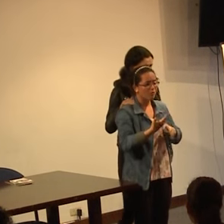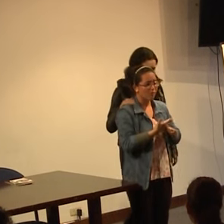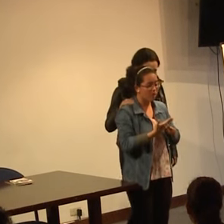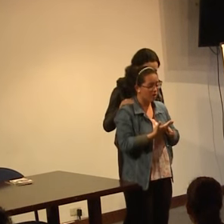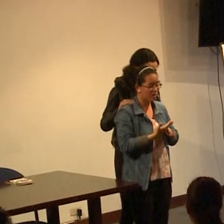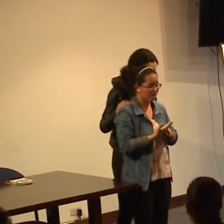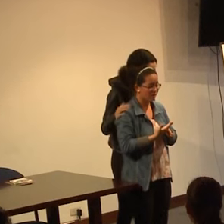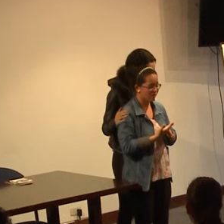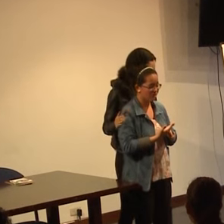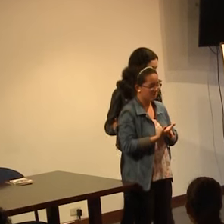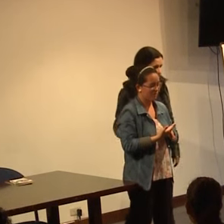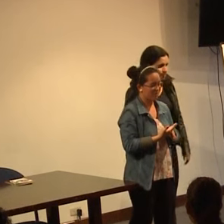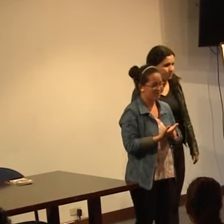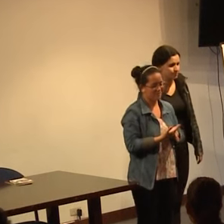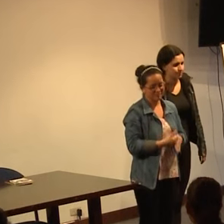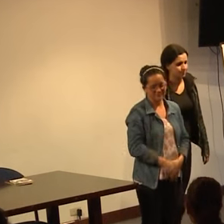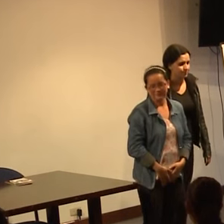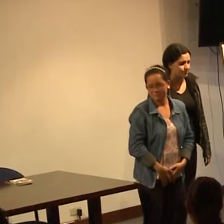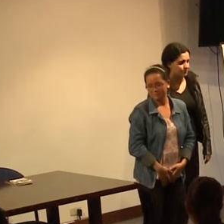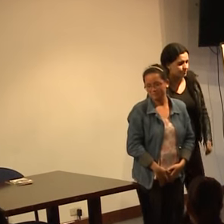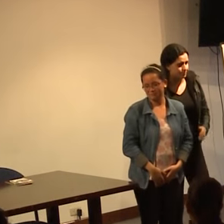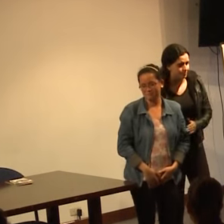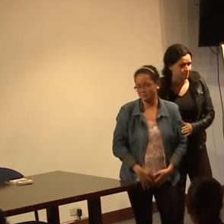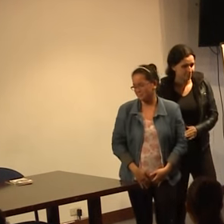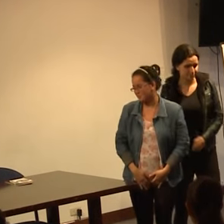quieren ver cómo escribo yo? ¿Me prestas tu lápiz, por favor?